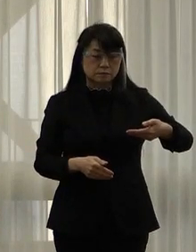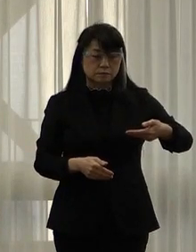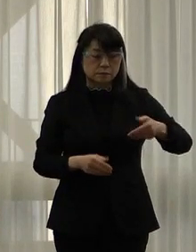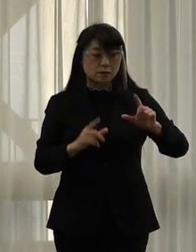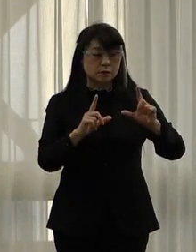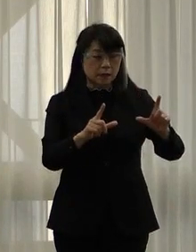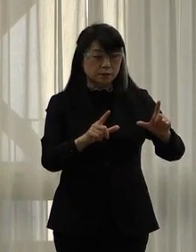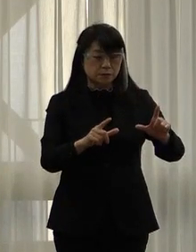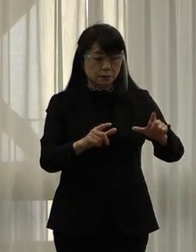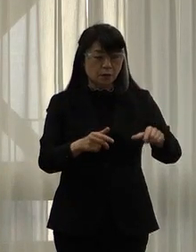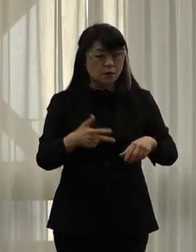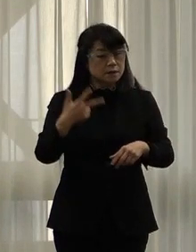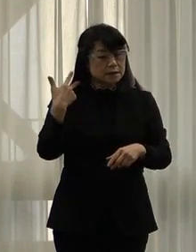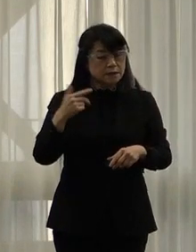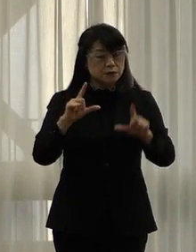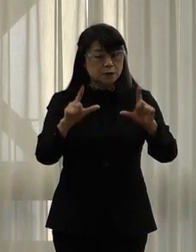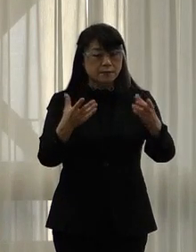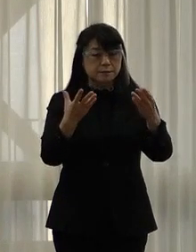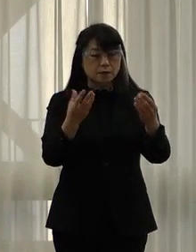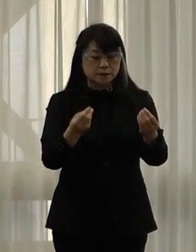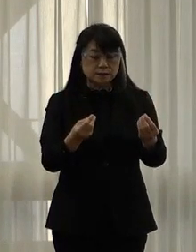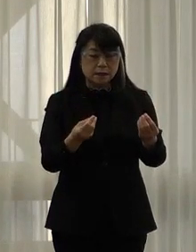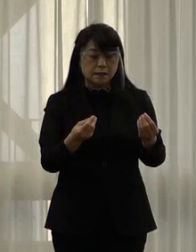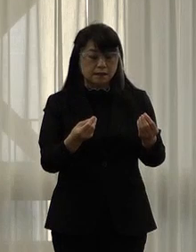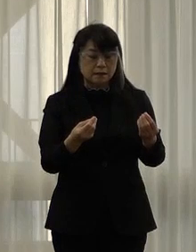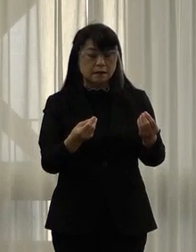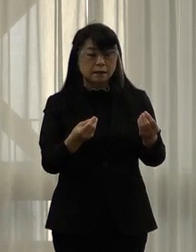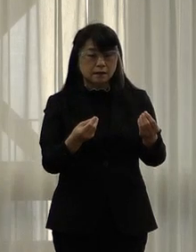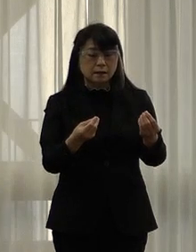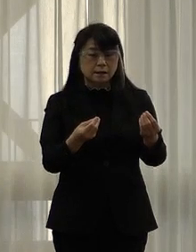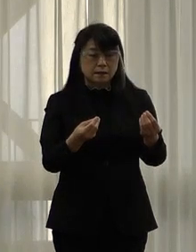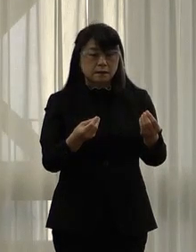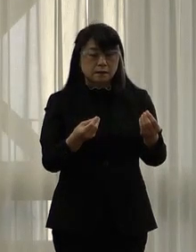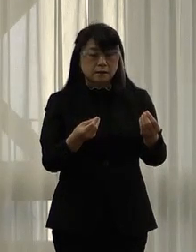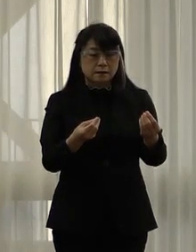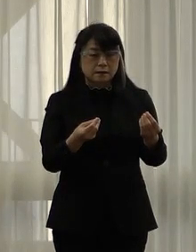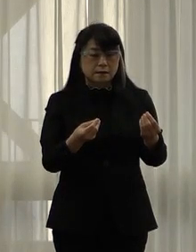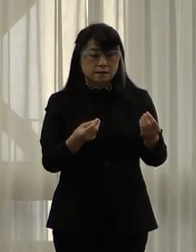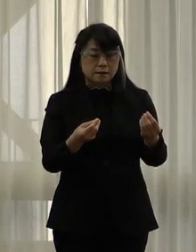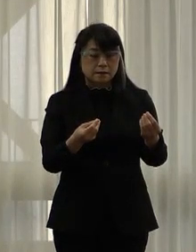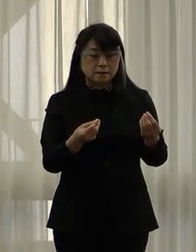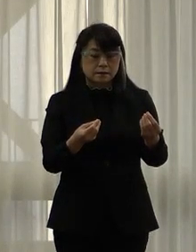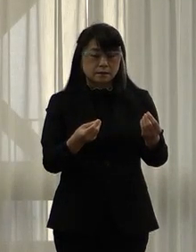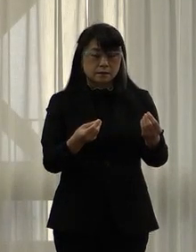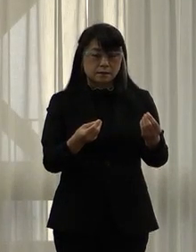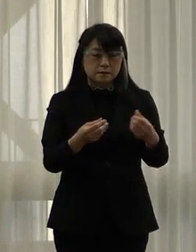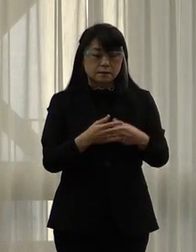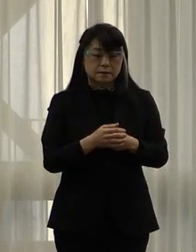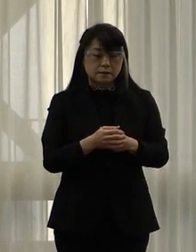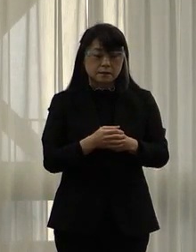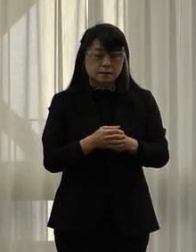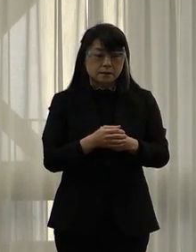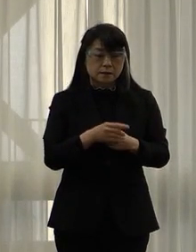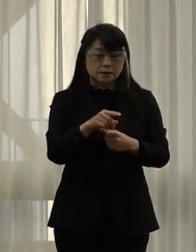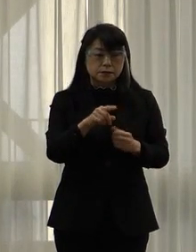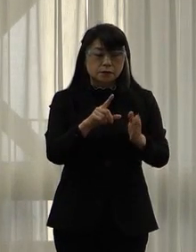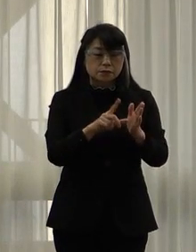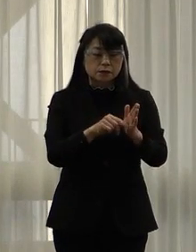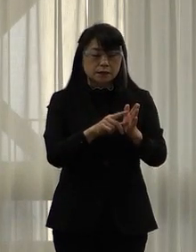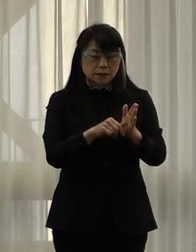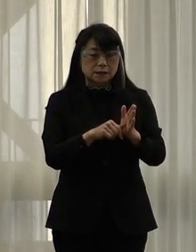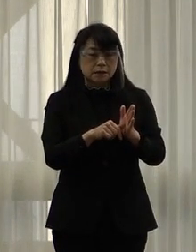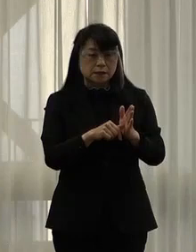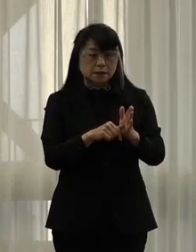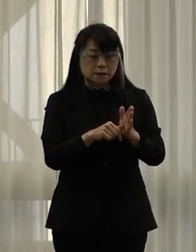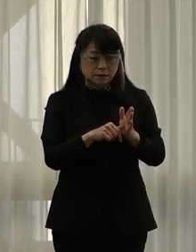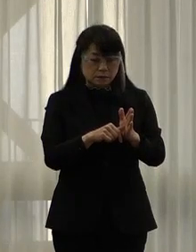点で先週発表しました、そして週明けで、皆さんが聞かれました、その段階でのこういう